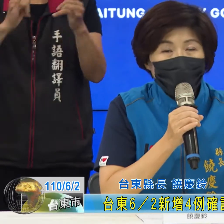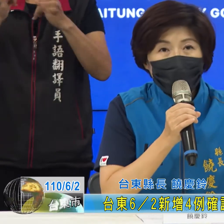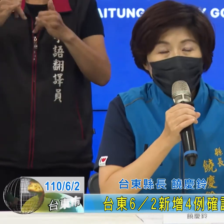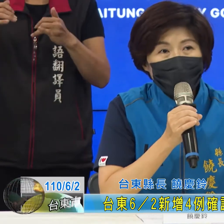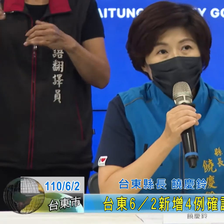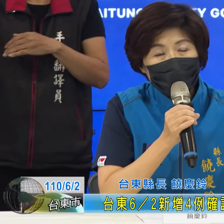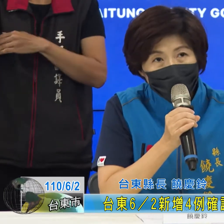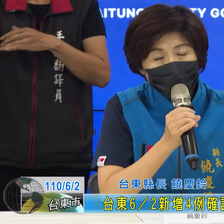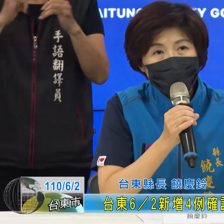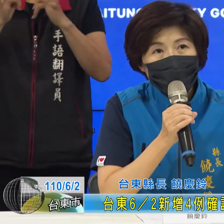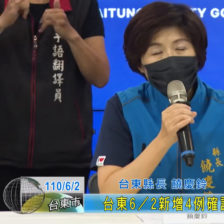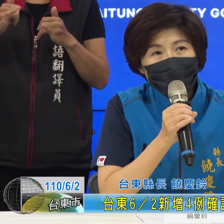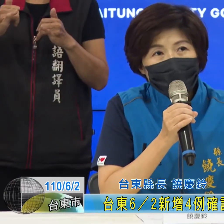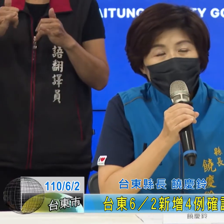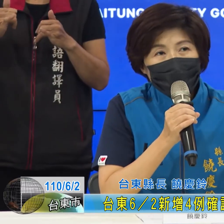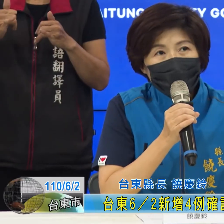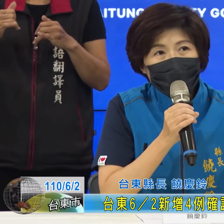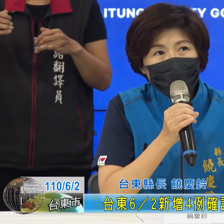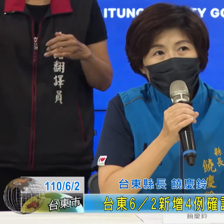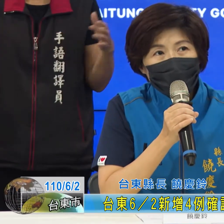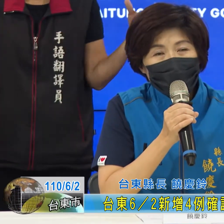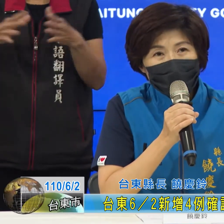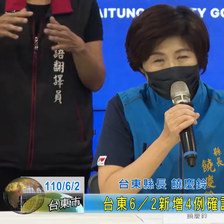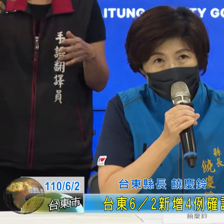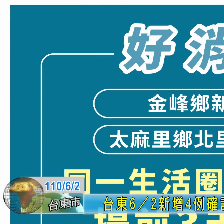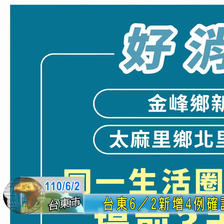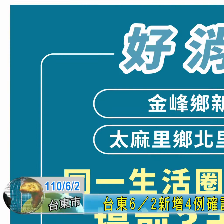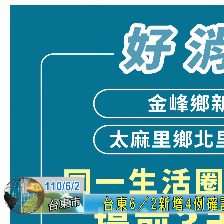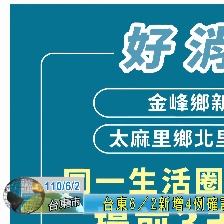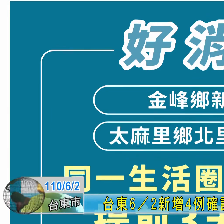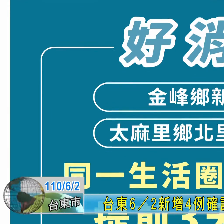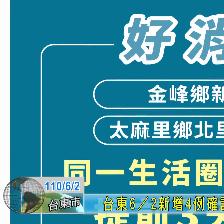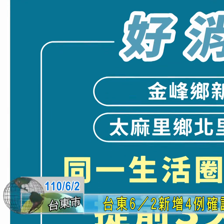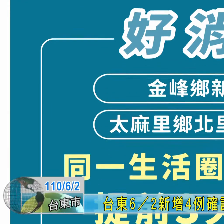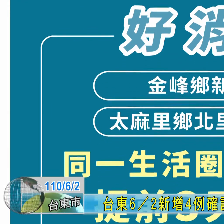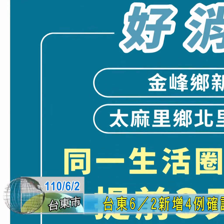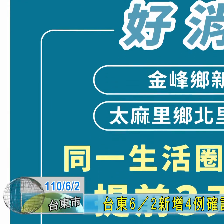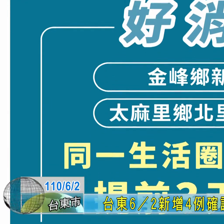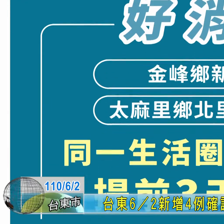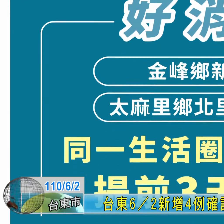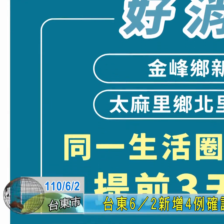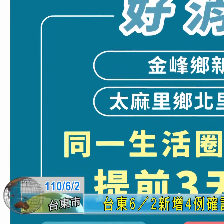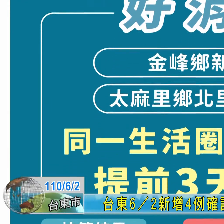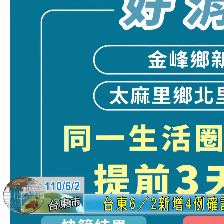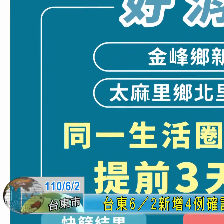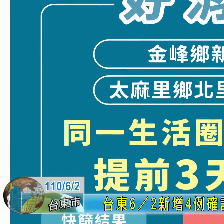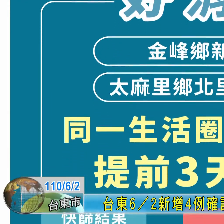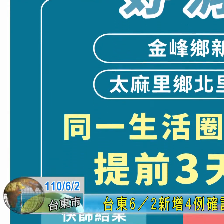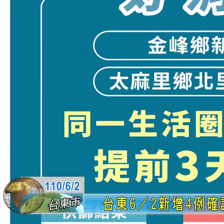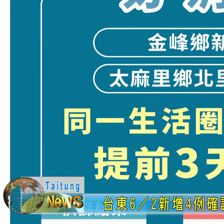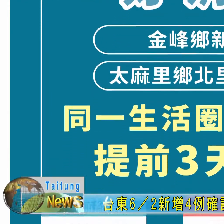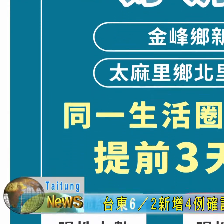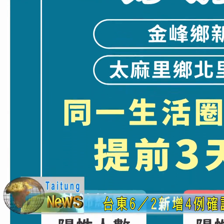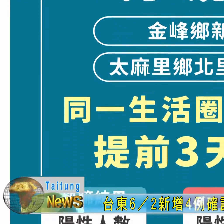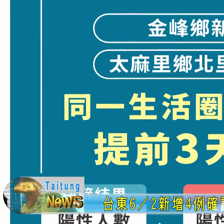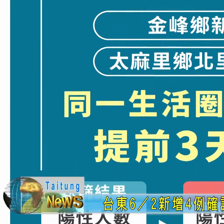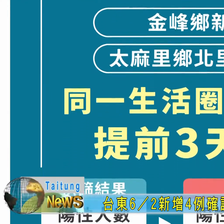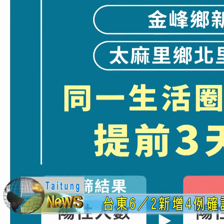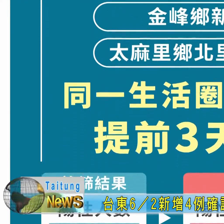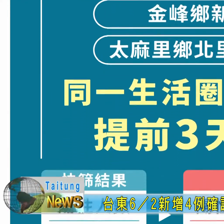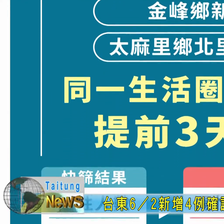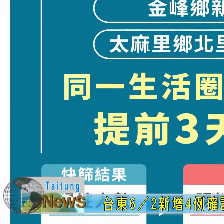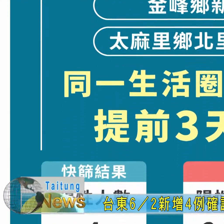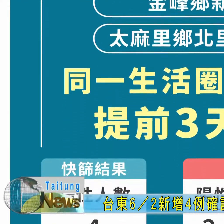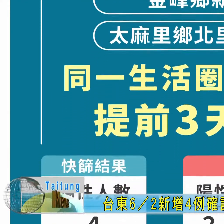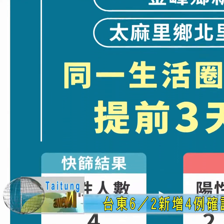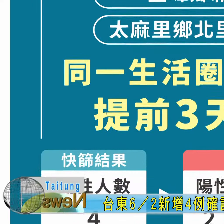共有600多位，但扣除不在籍以及居家隔离确诊者小婴儿等等，